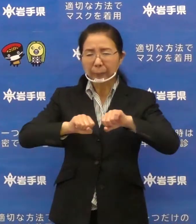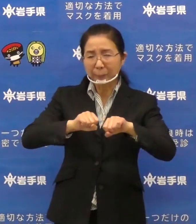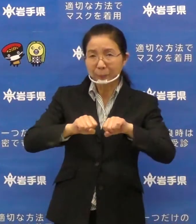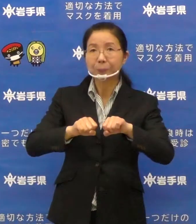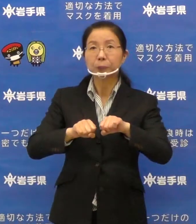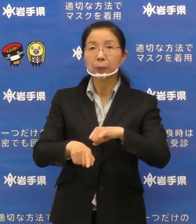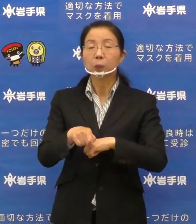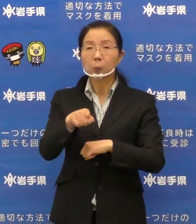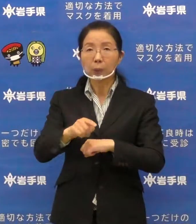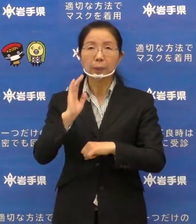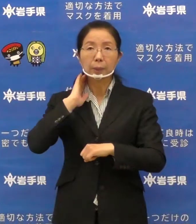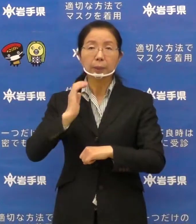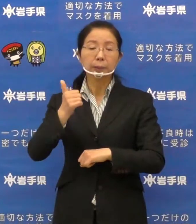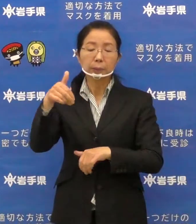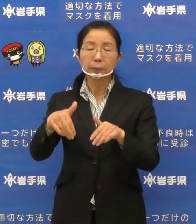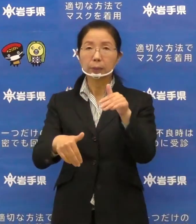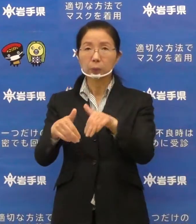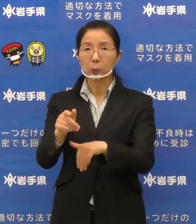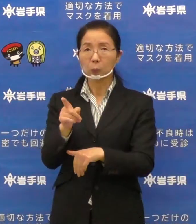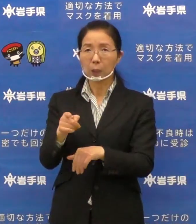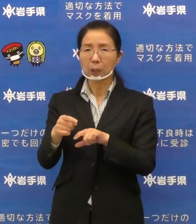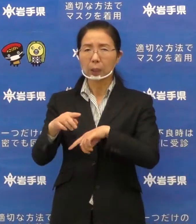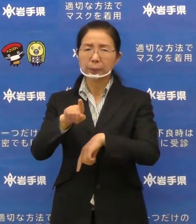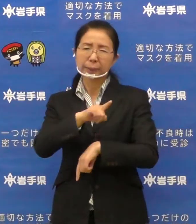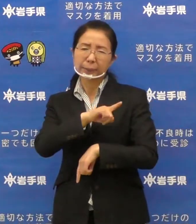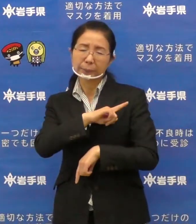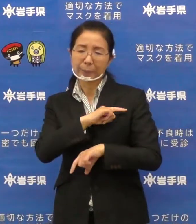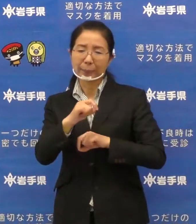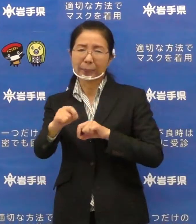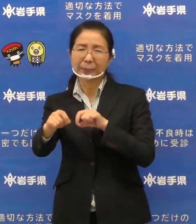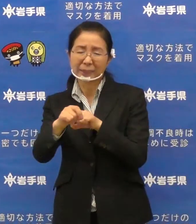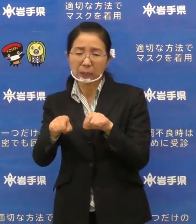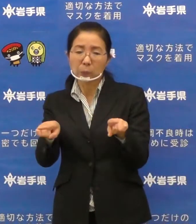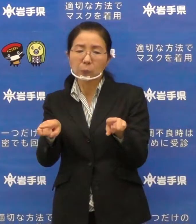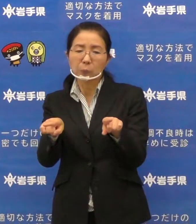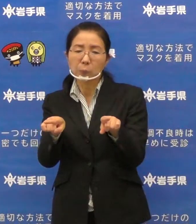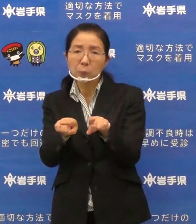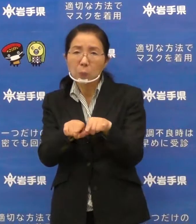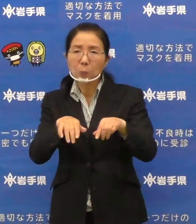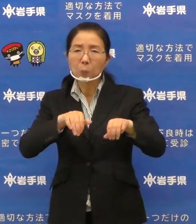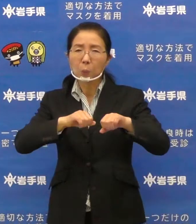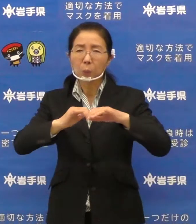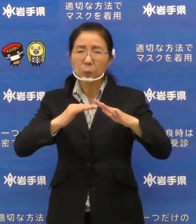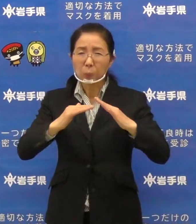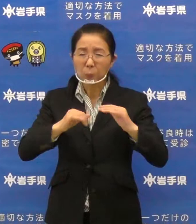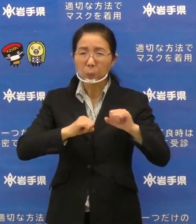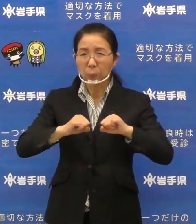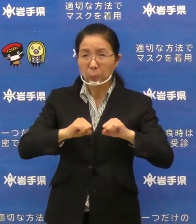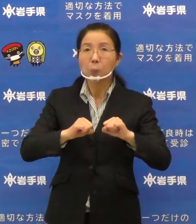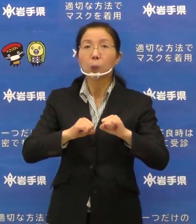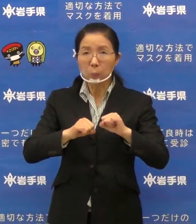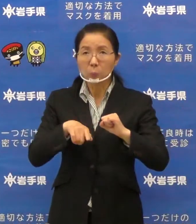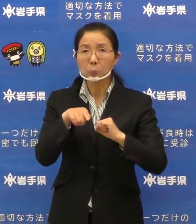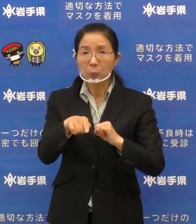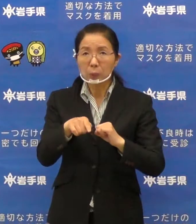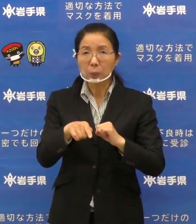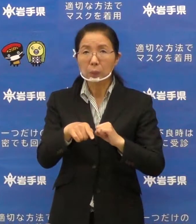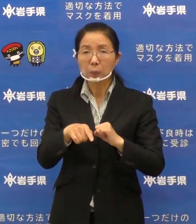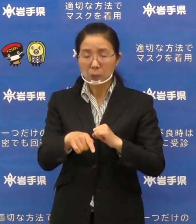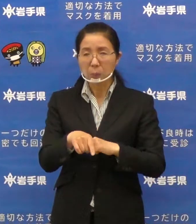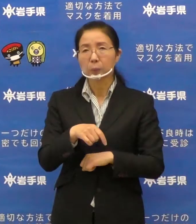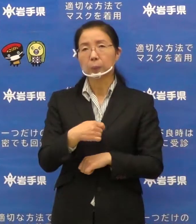選挙が一番近い共闘の成功だったわけですが、私